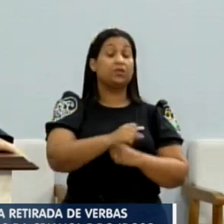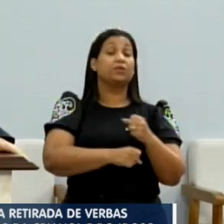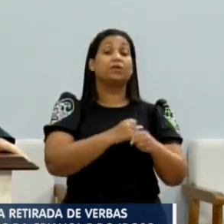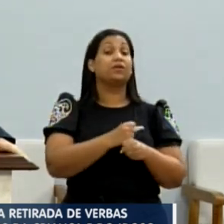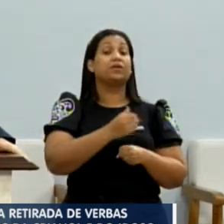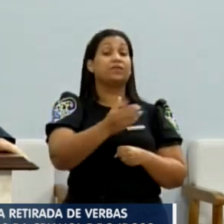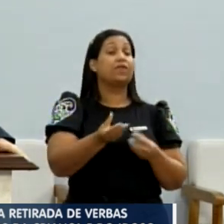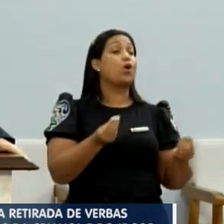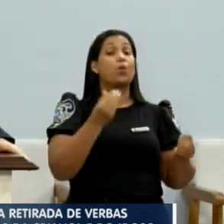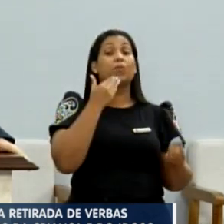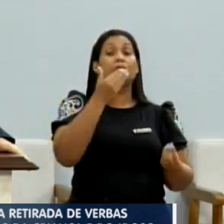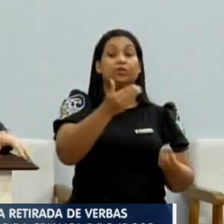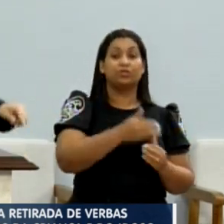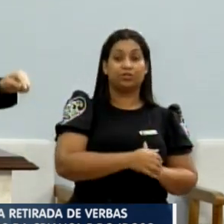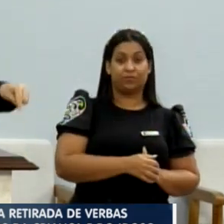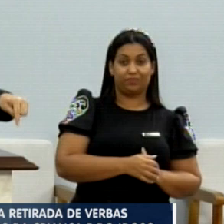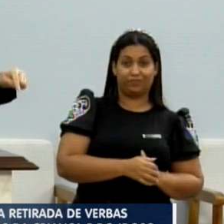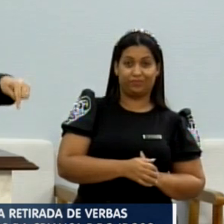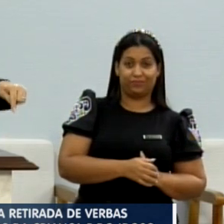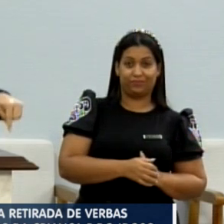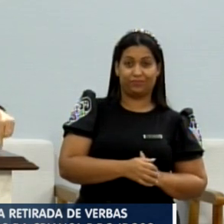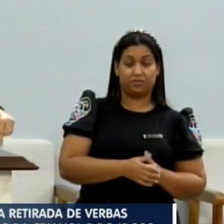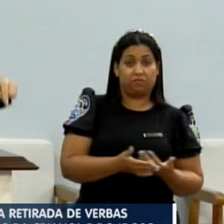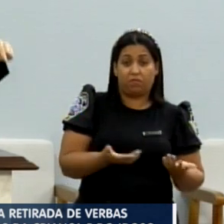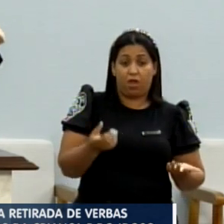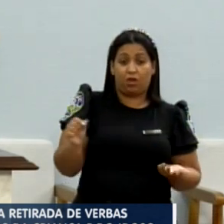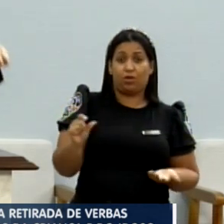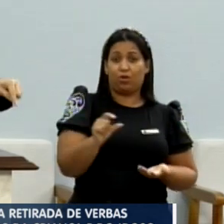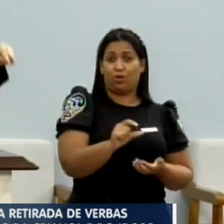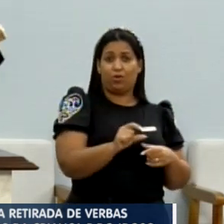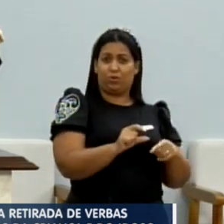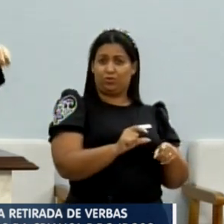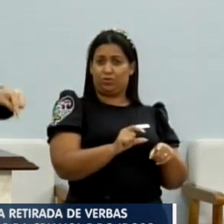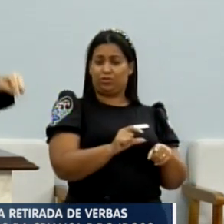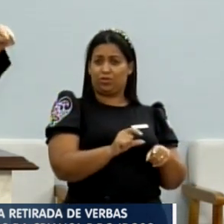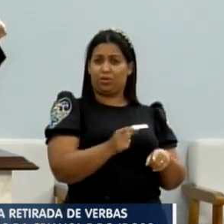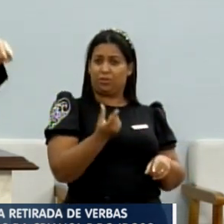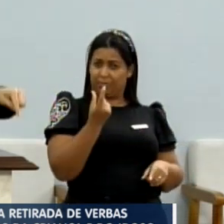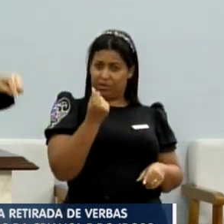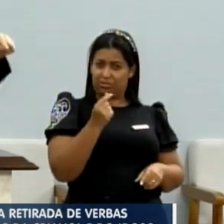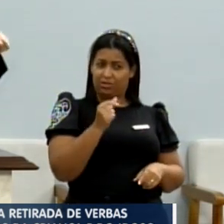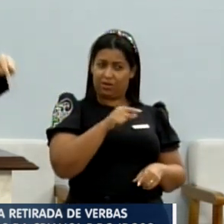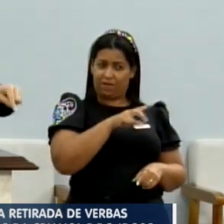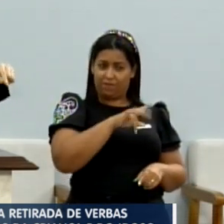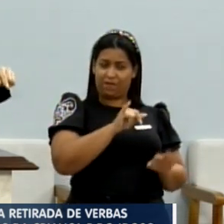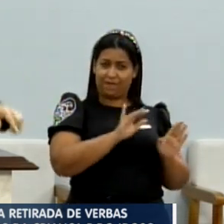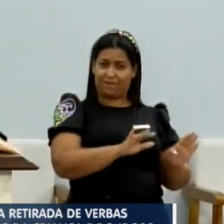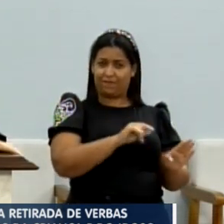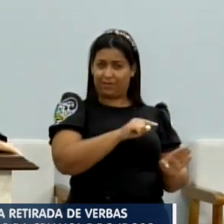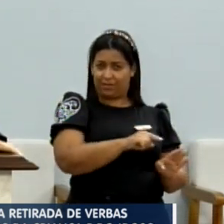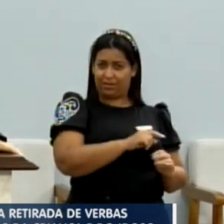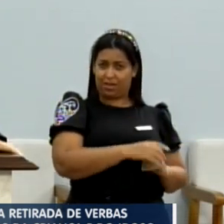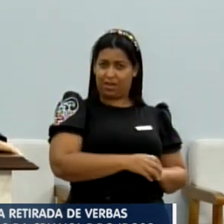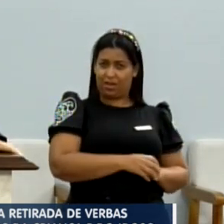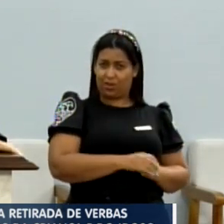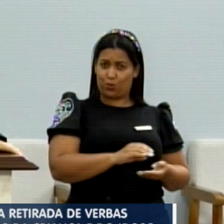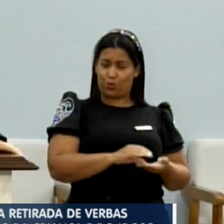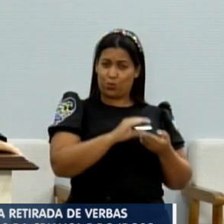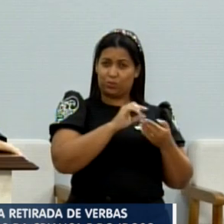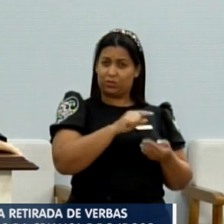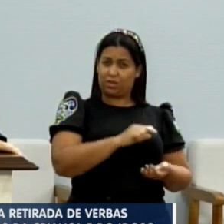cara nós vamos pedir a pessoa fala eu vou destinar mas será que esse recurso vai ficar no